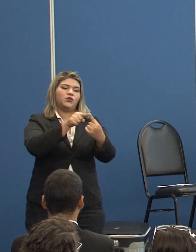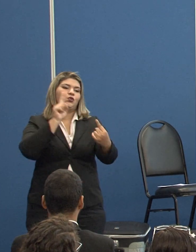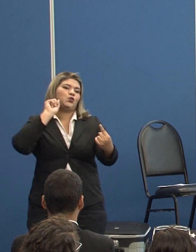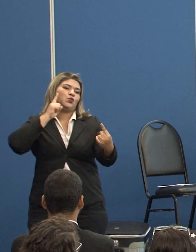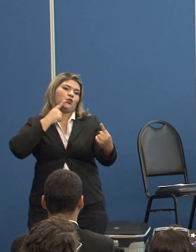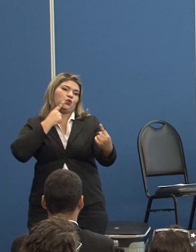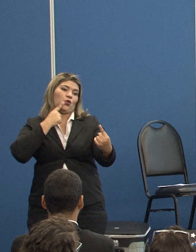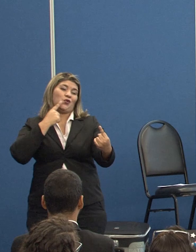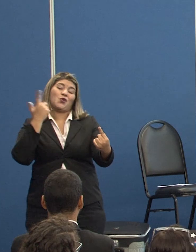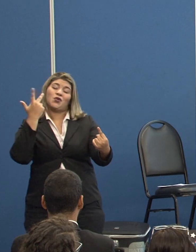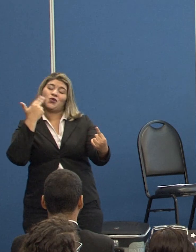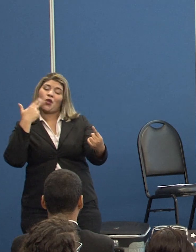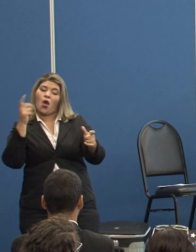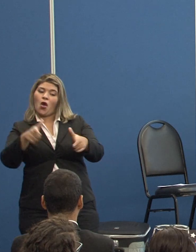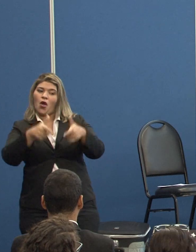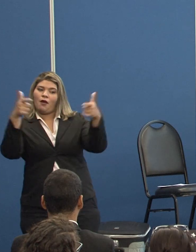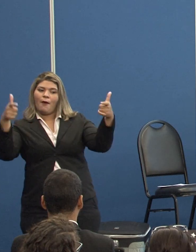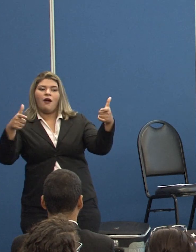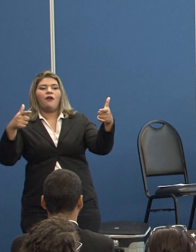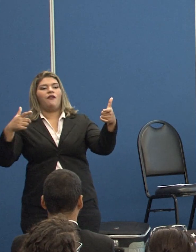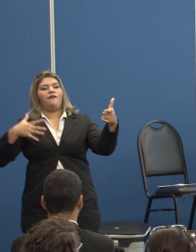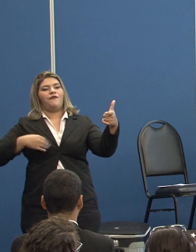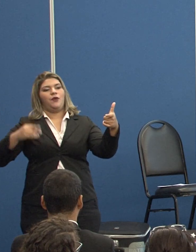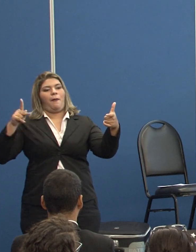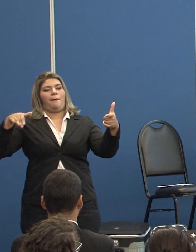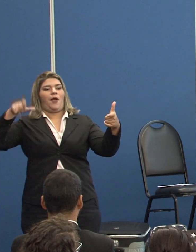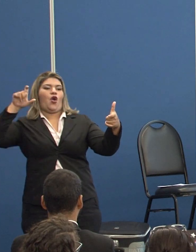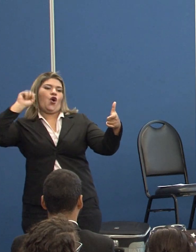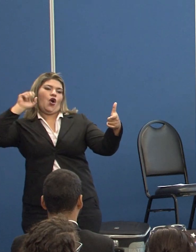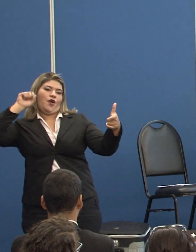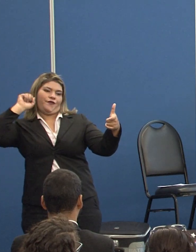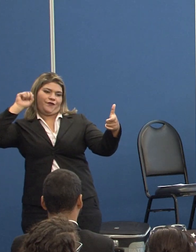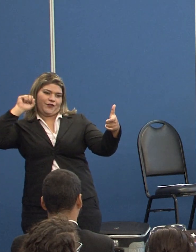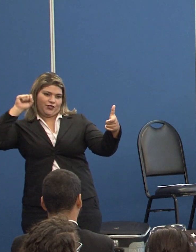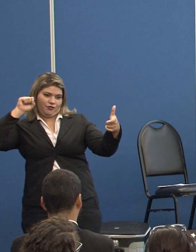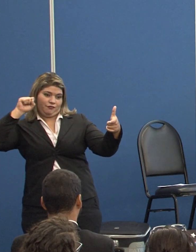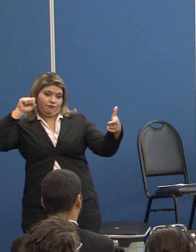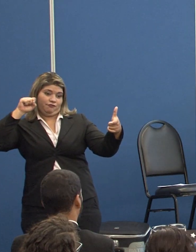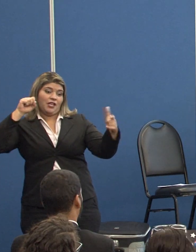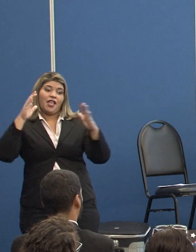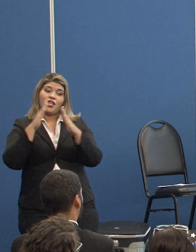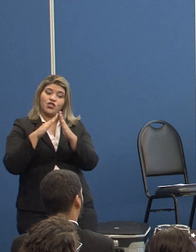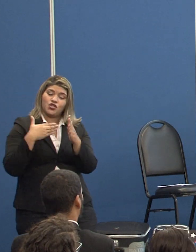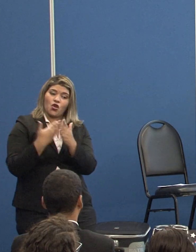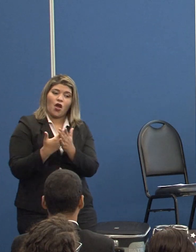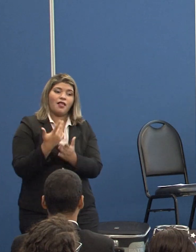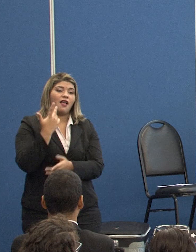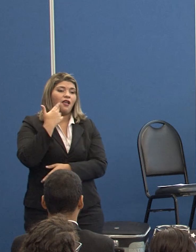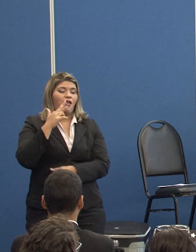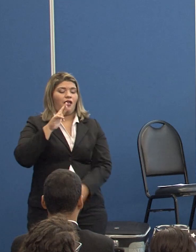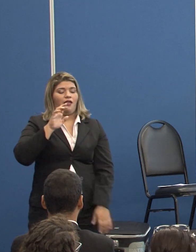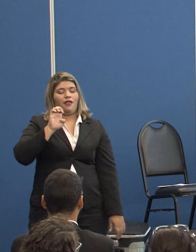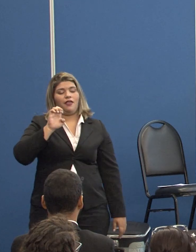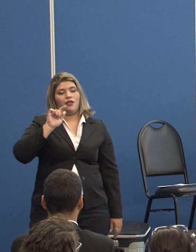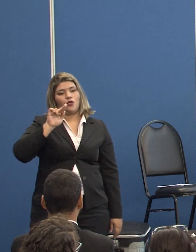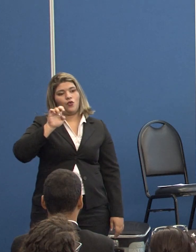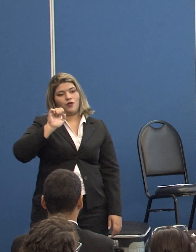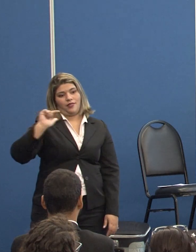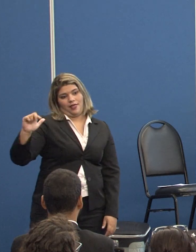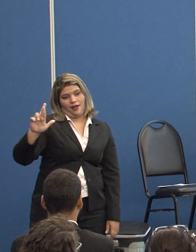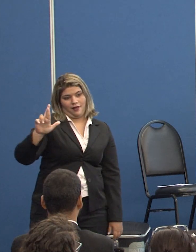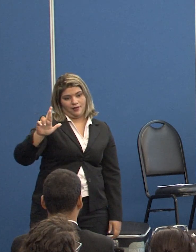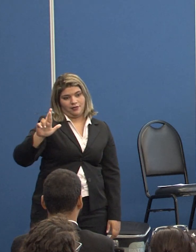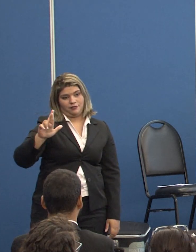de pais ouvintes, oriundos de classes regulares, sem domínio de muitas línguas. talvez eu nem esteja